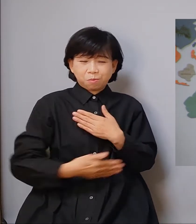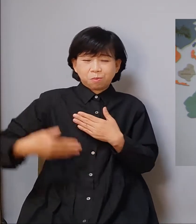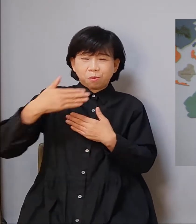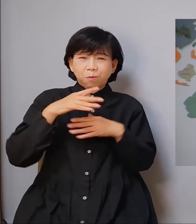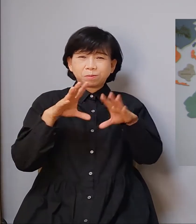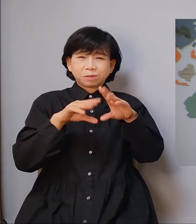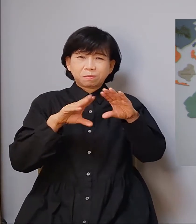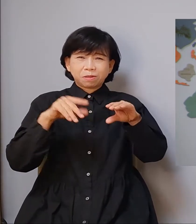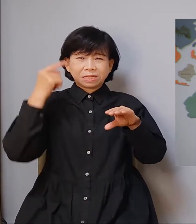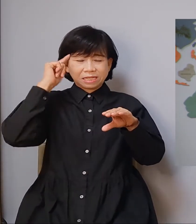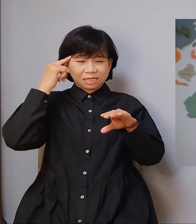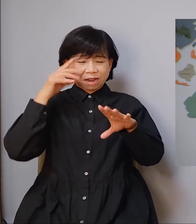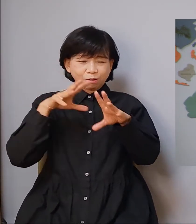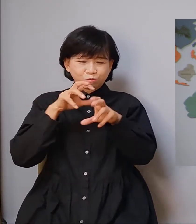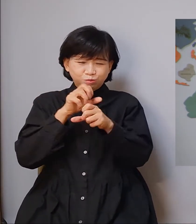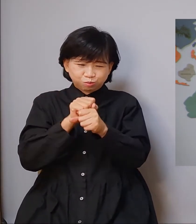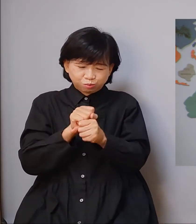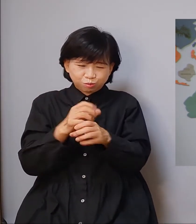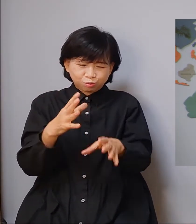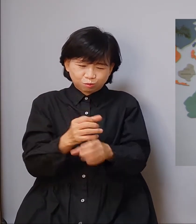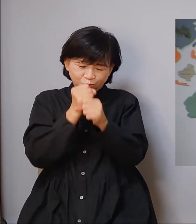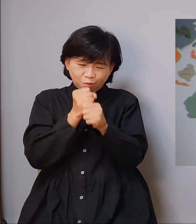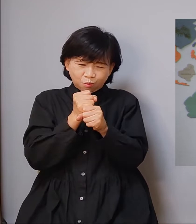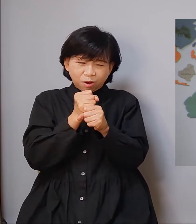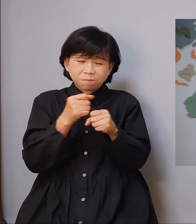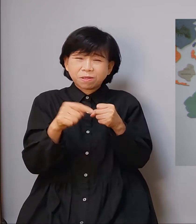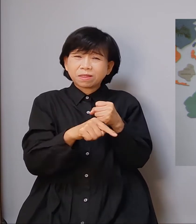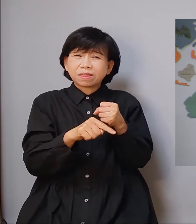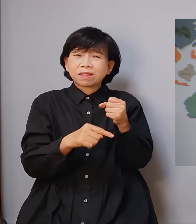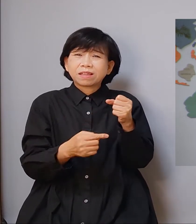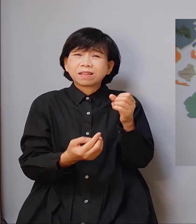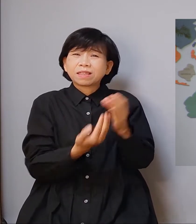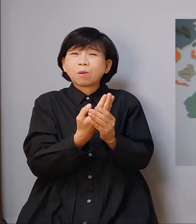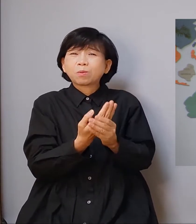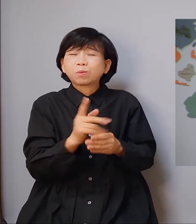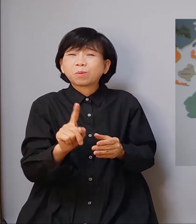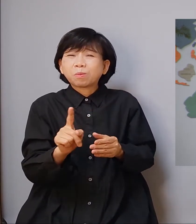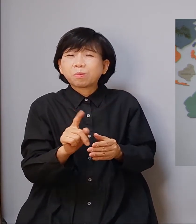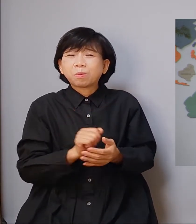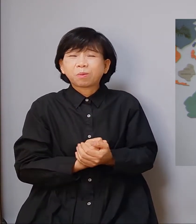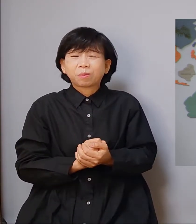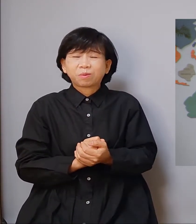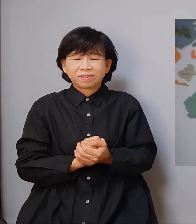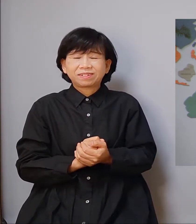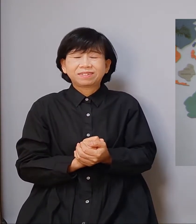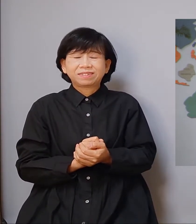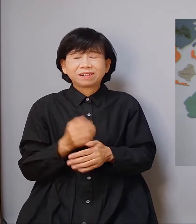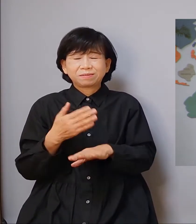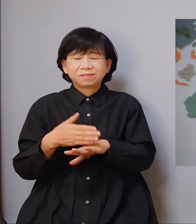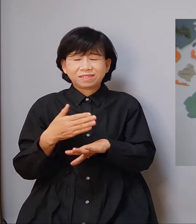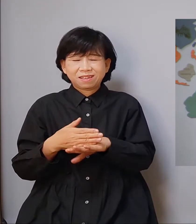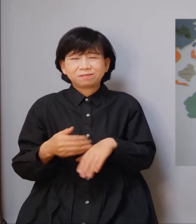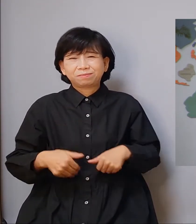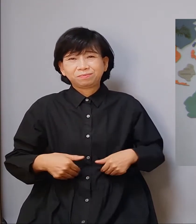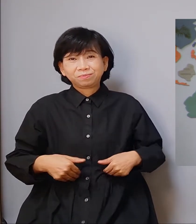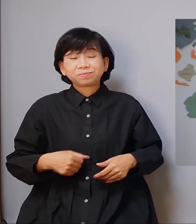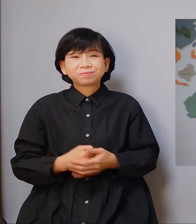있겠죠. 하나님은 우리를 현재 그 자리에서 그분이 원하시는 곳으로 곧장 데리고